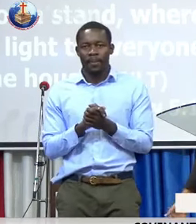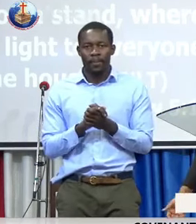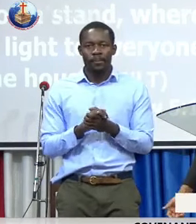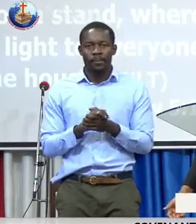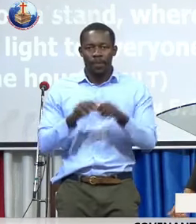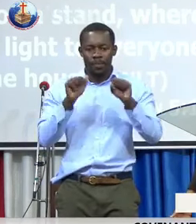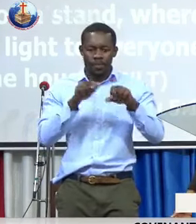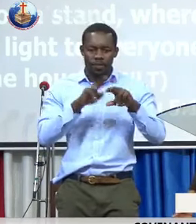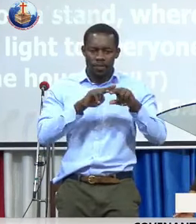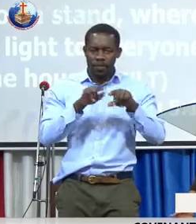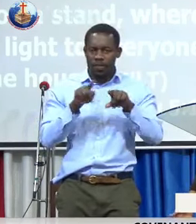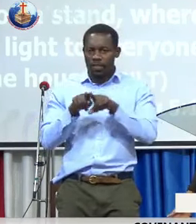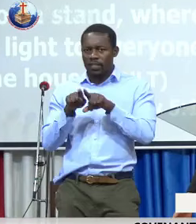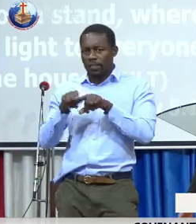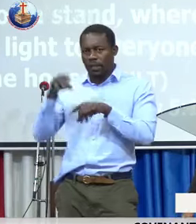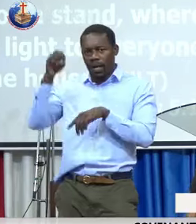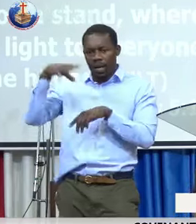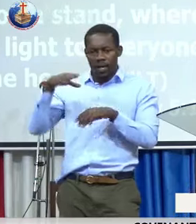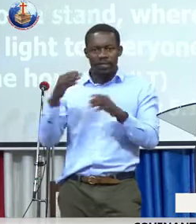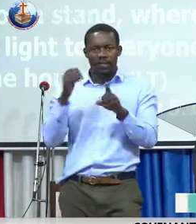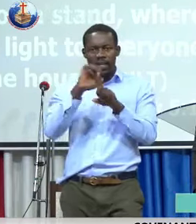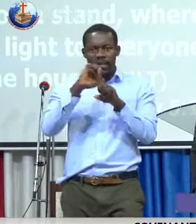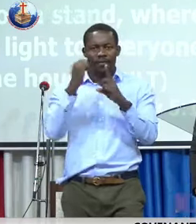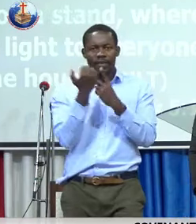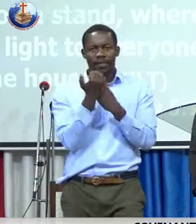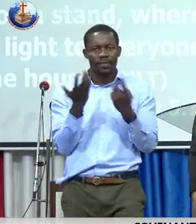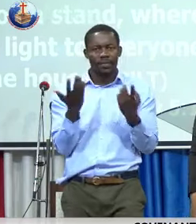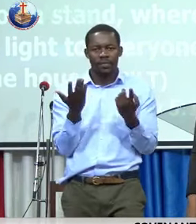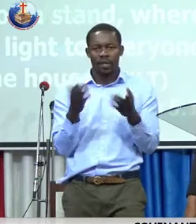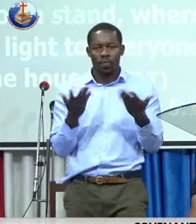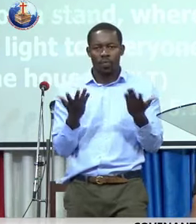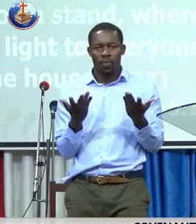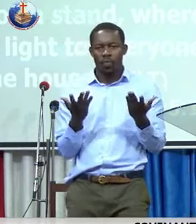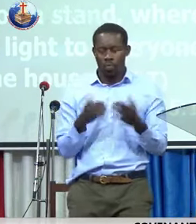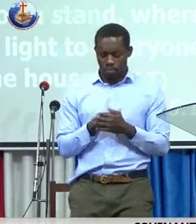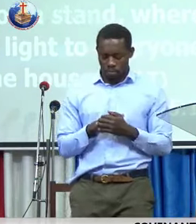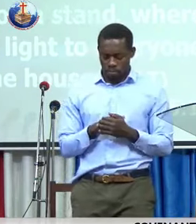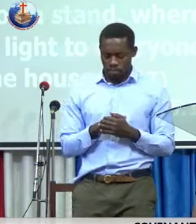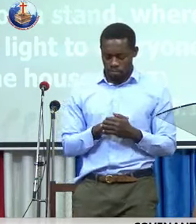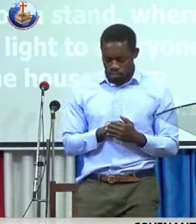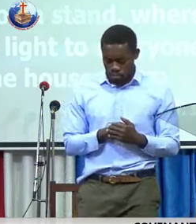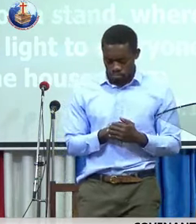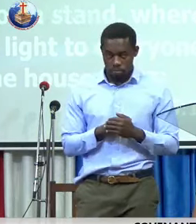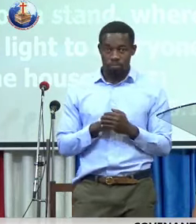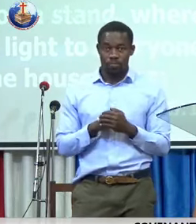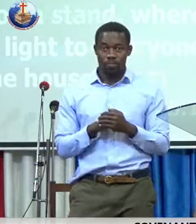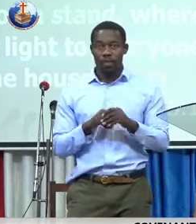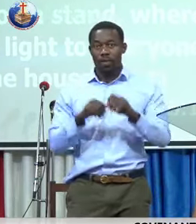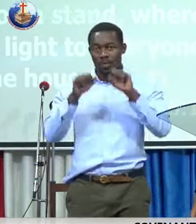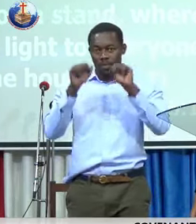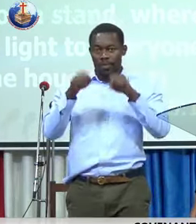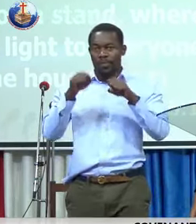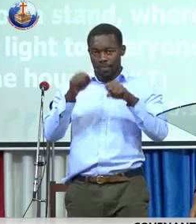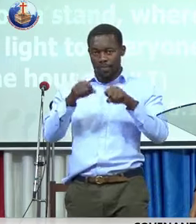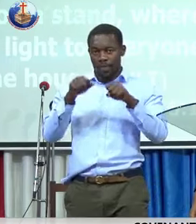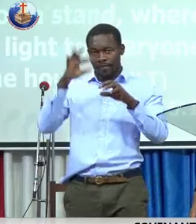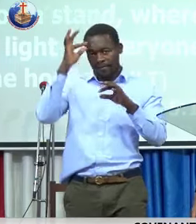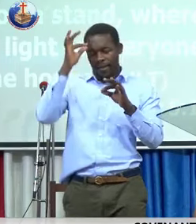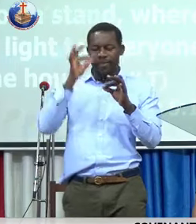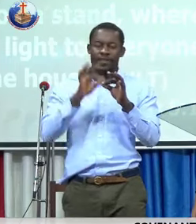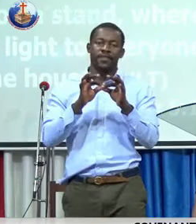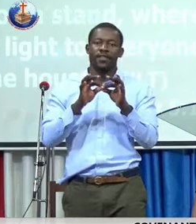be salt and light in our environment? Kwa hivyo tutakuwaje chumvi na nuru katika mazingira yetu? We can be salt and light by faith in